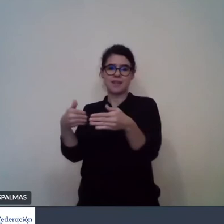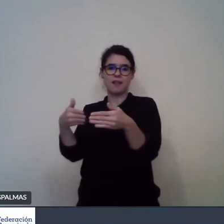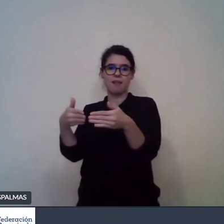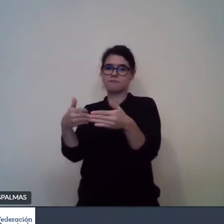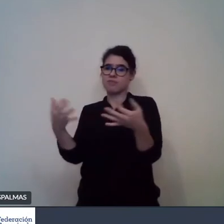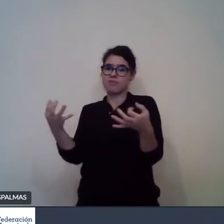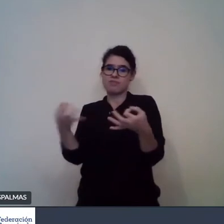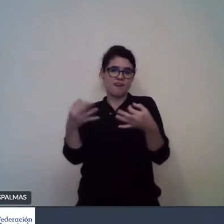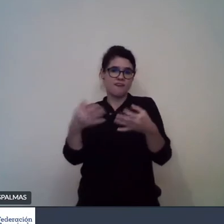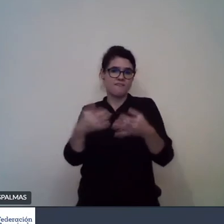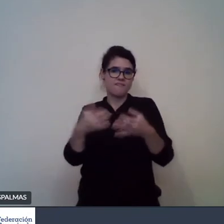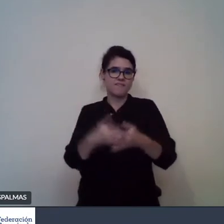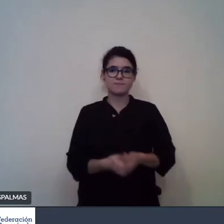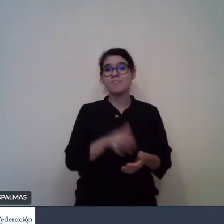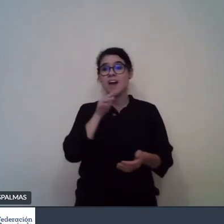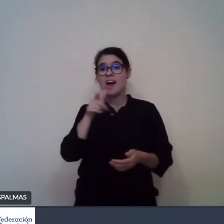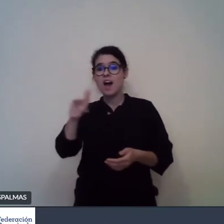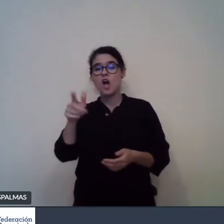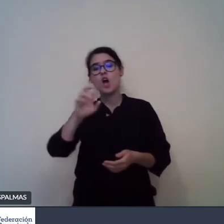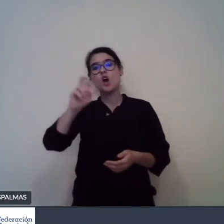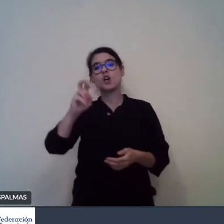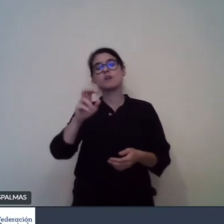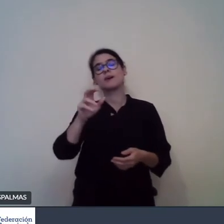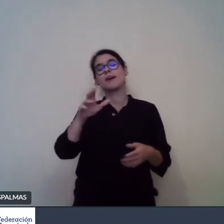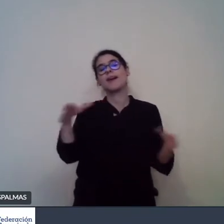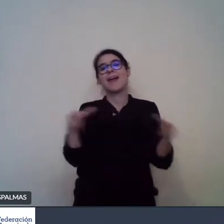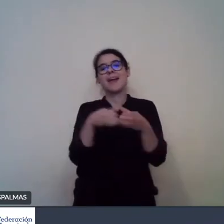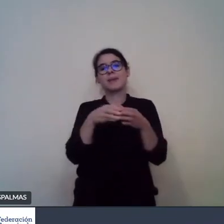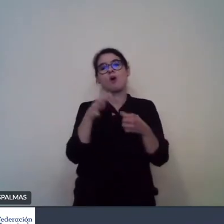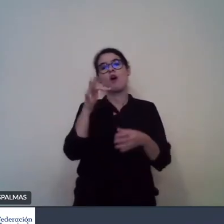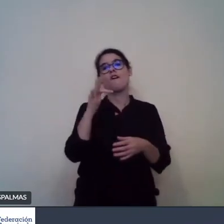El juego de Fenerbahce está demasiado metido en la zona.